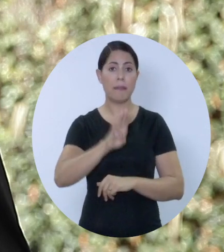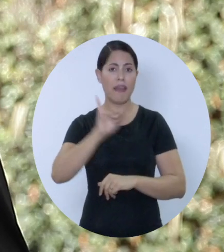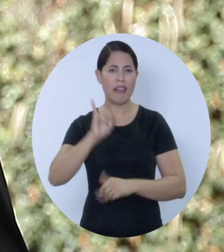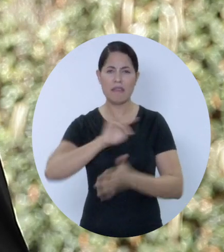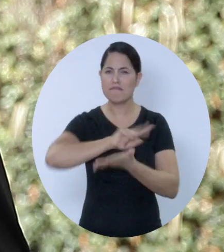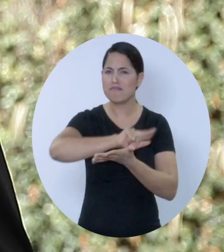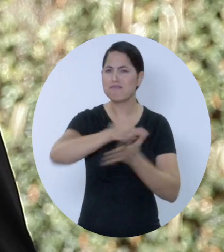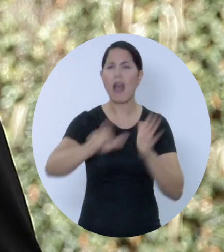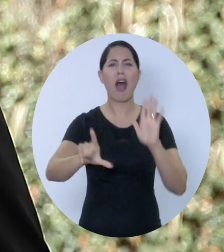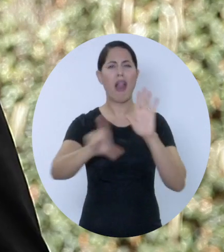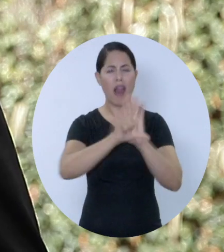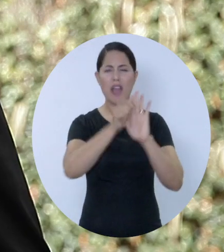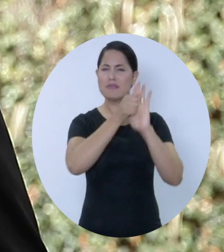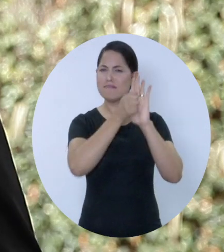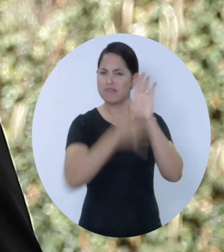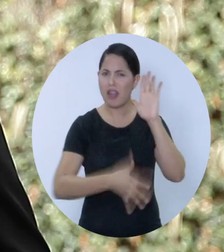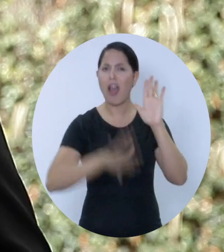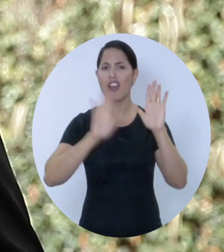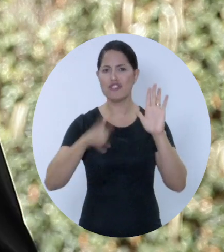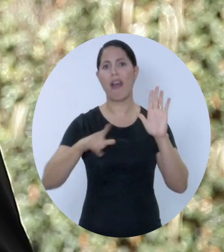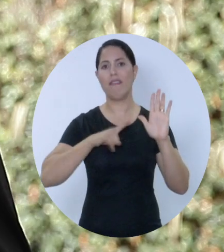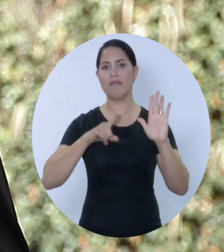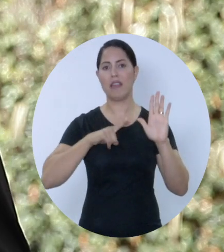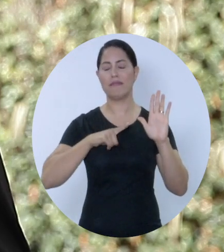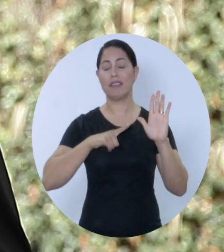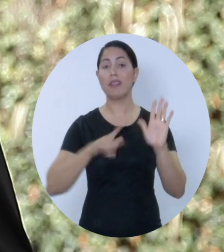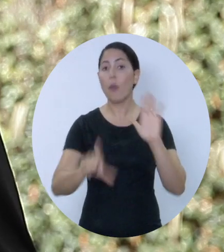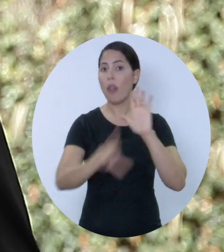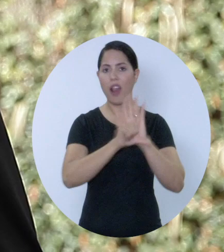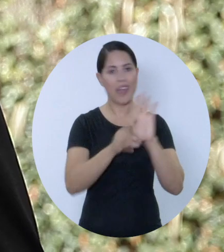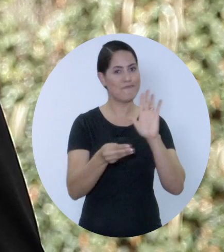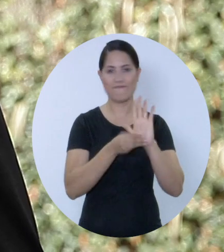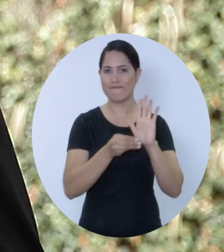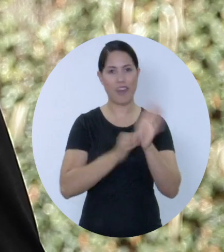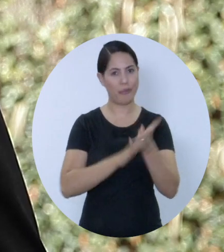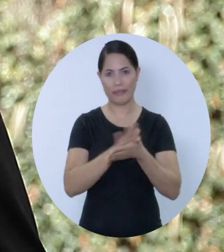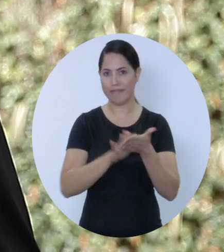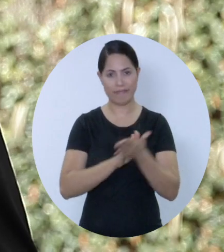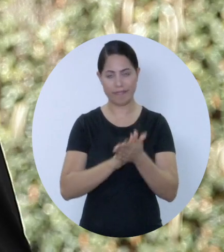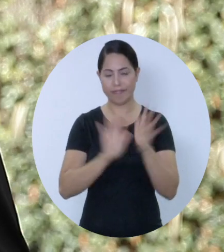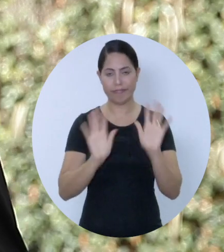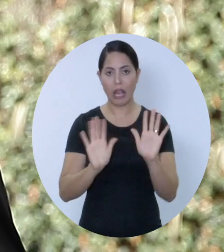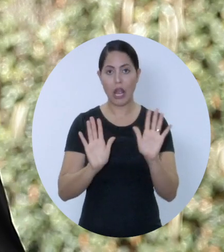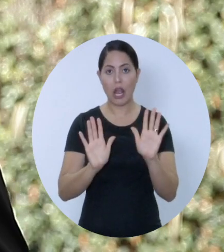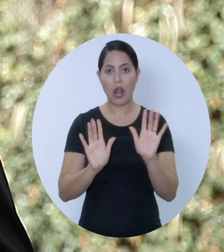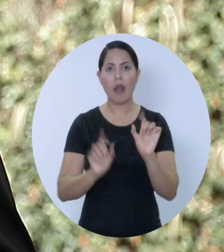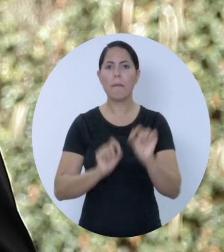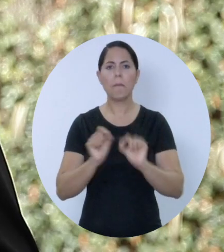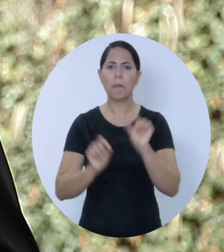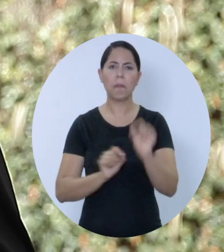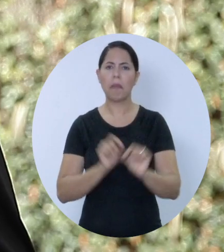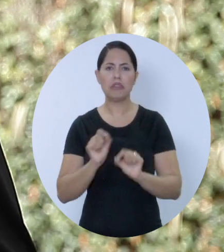Lei Brasileira de Inclusão, nós temos várias leis por segmentos das pessoas com deficiência, ou seja, não faltam realmente